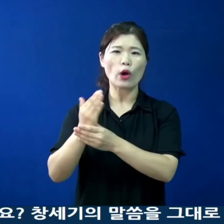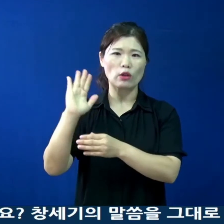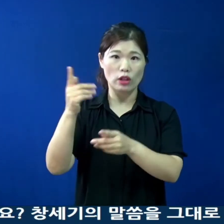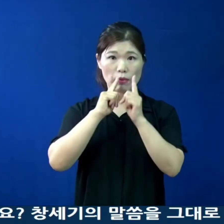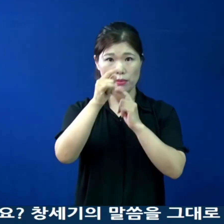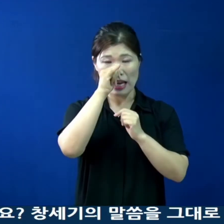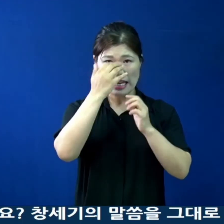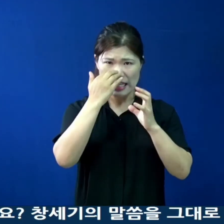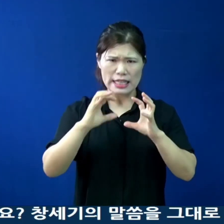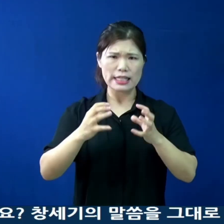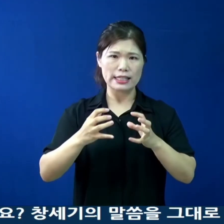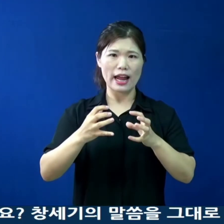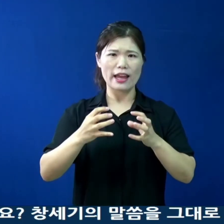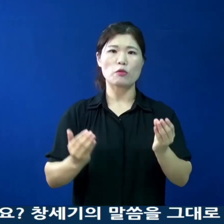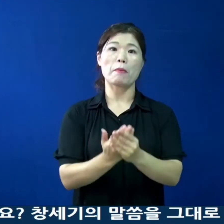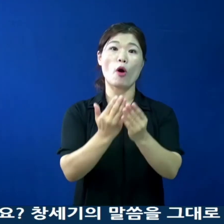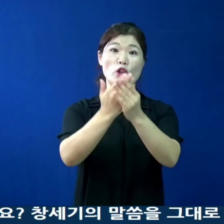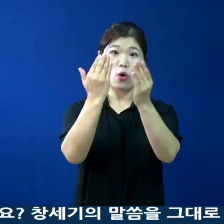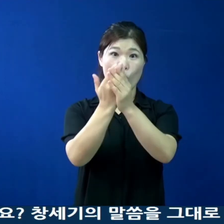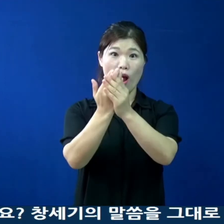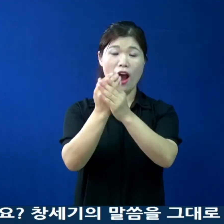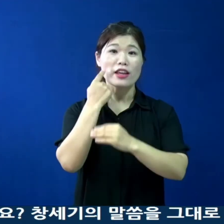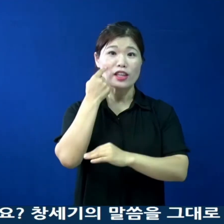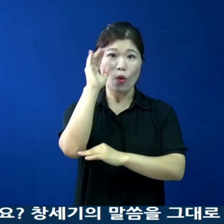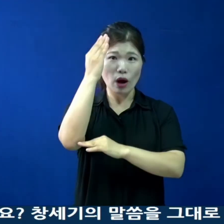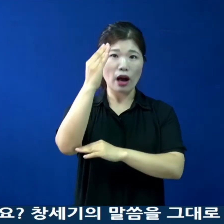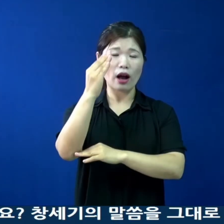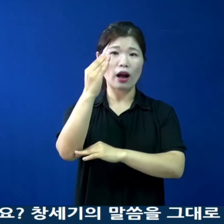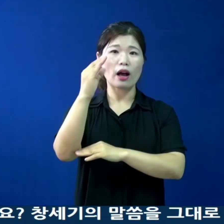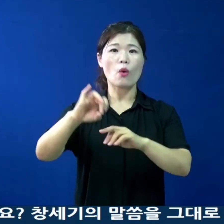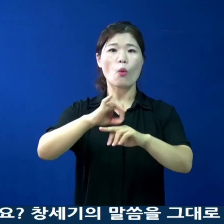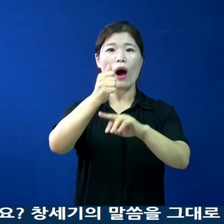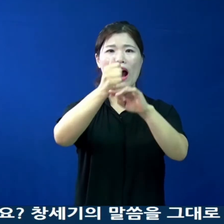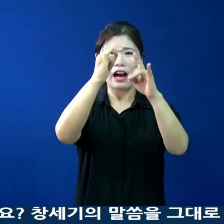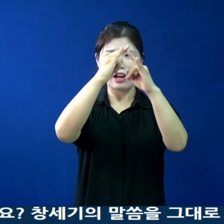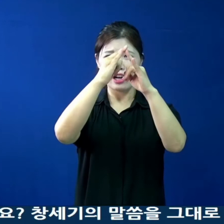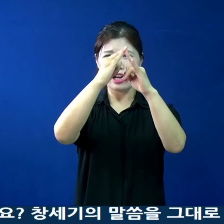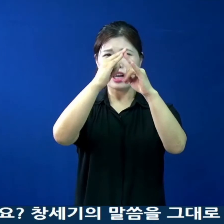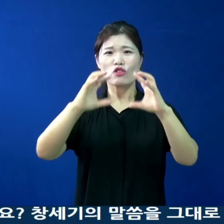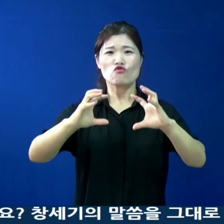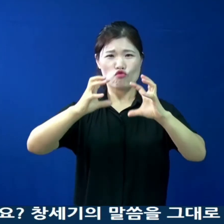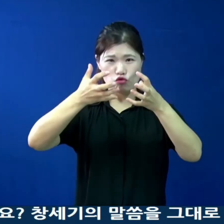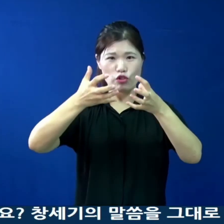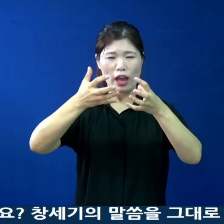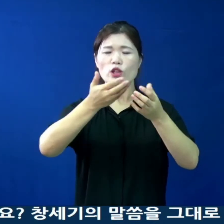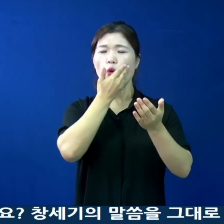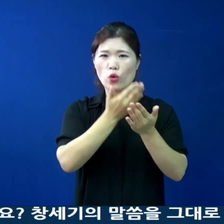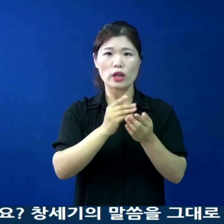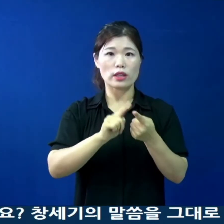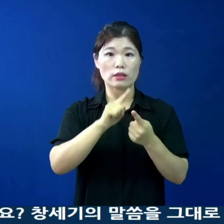번영과 영광과 왕국의 존귀함을 선언합니다. 이 말씀